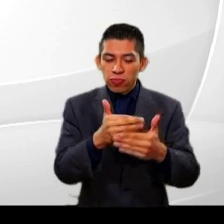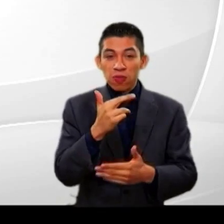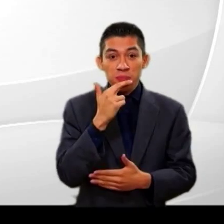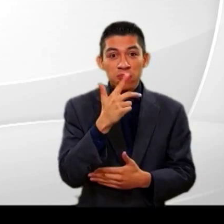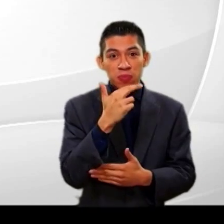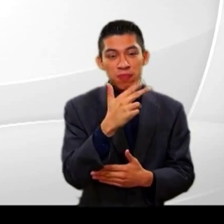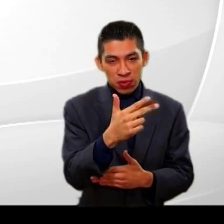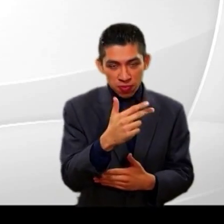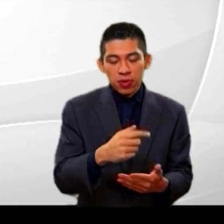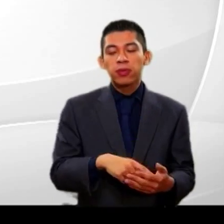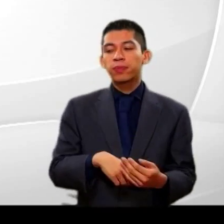Gracias por ver el video